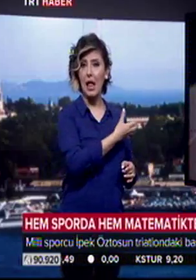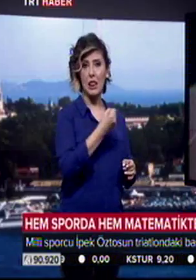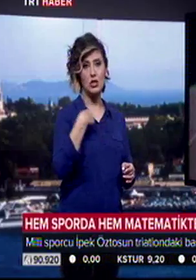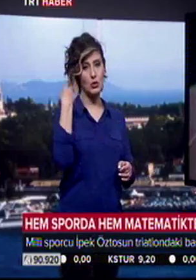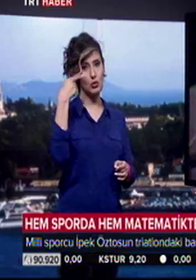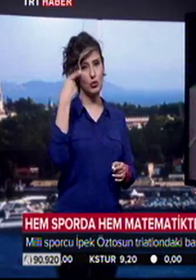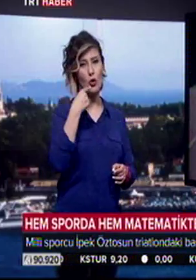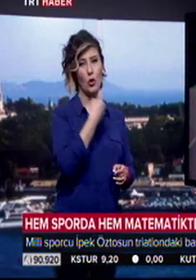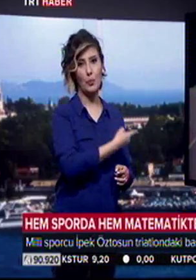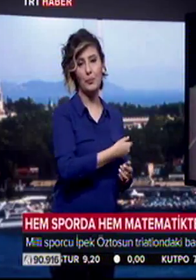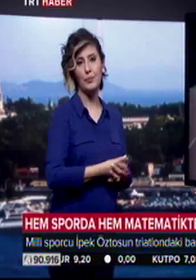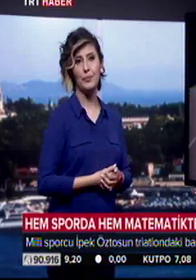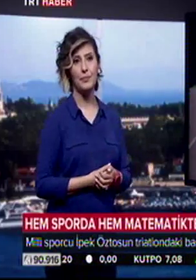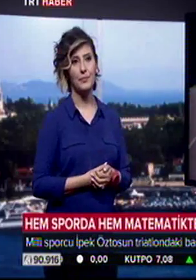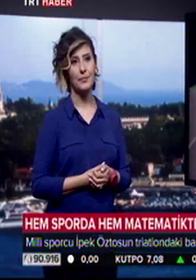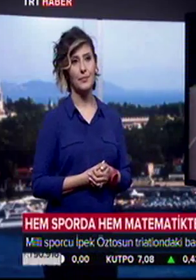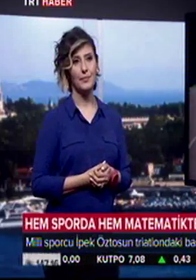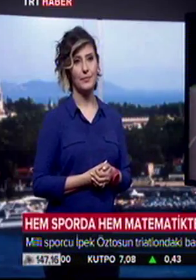eminim.